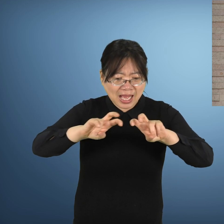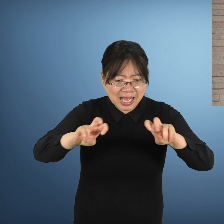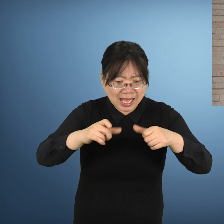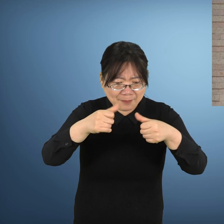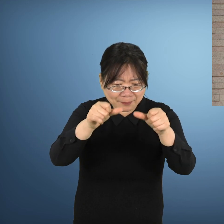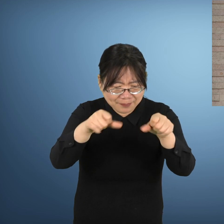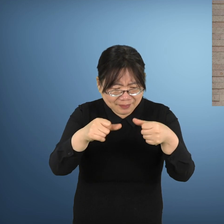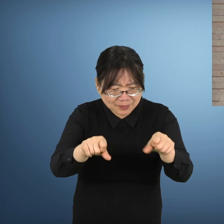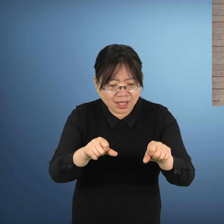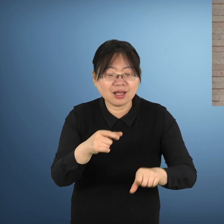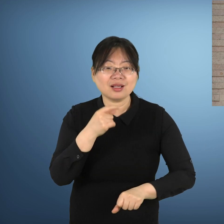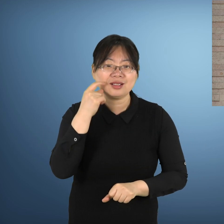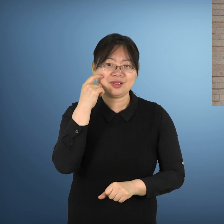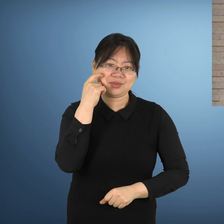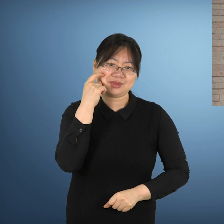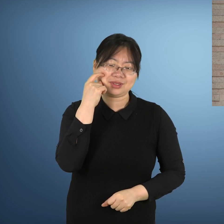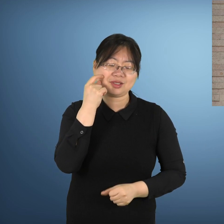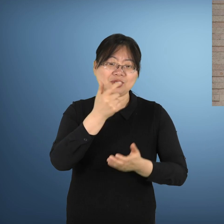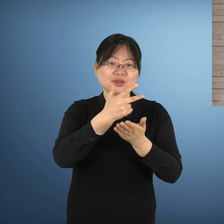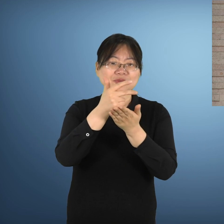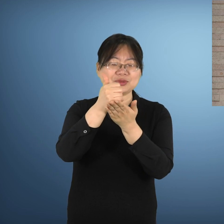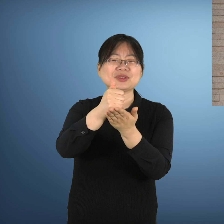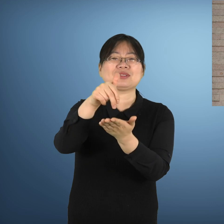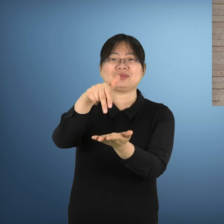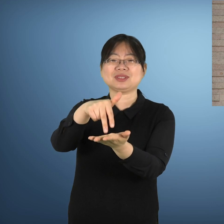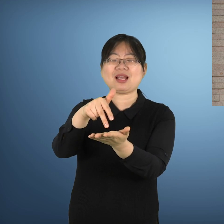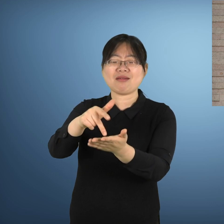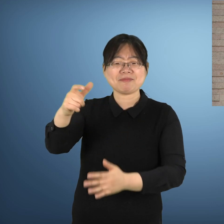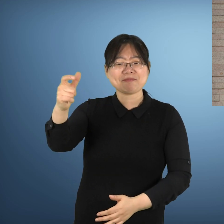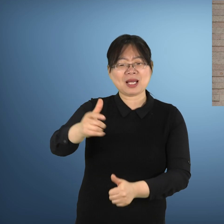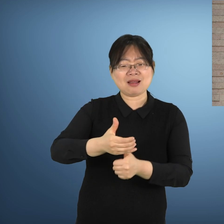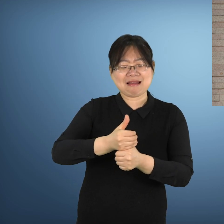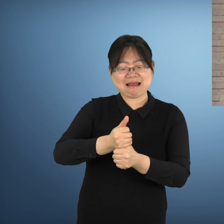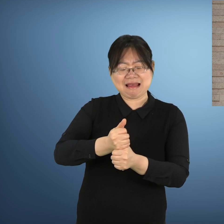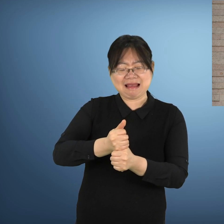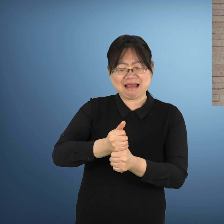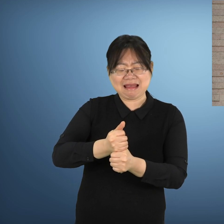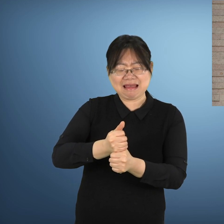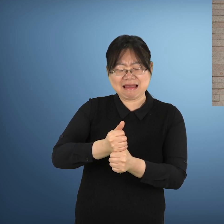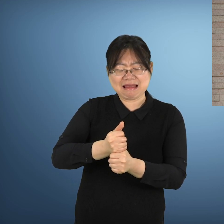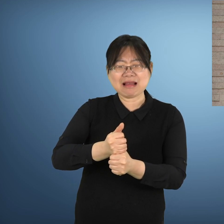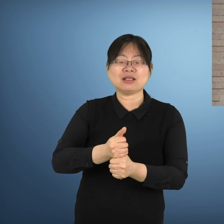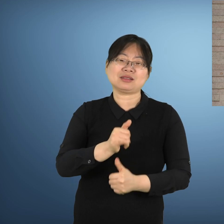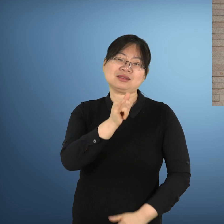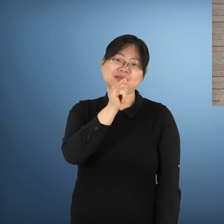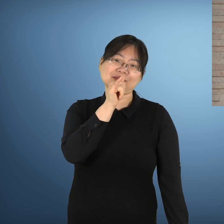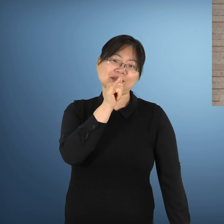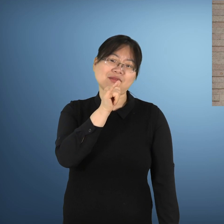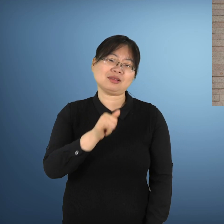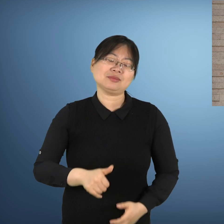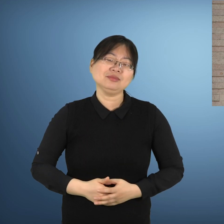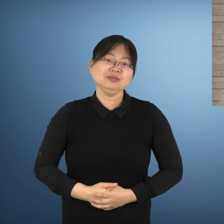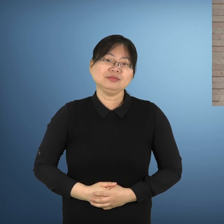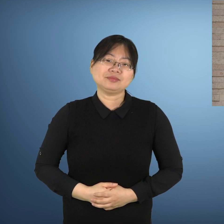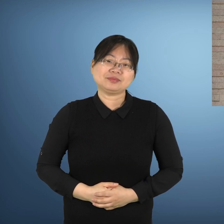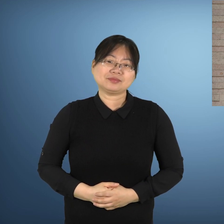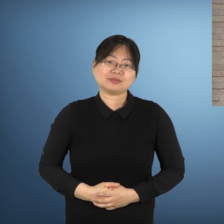수 없는 주님 쪽에서의 단단히 붙들고 있는 그 무언가가 있는 거예요.